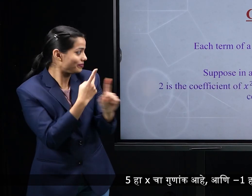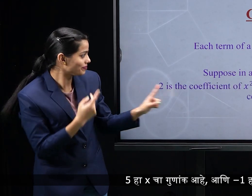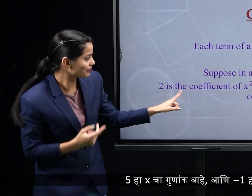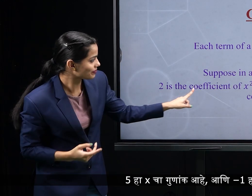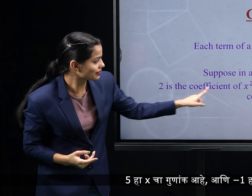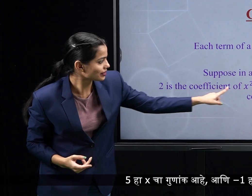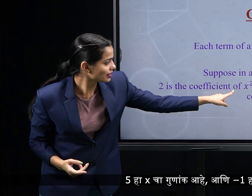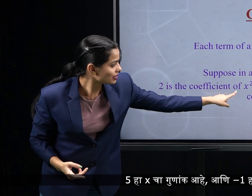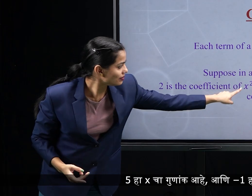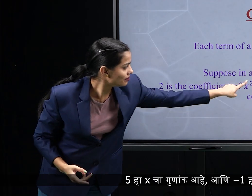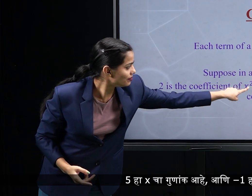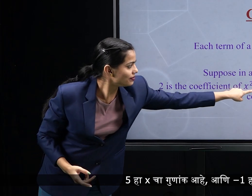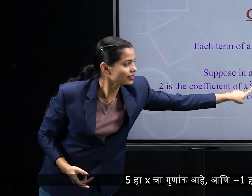चा गुणांक आहे.